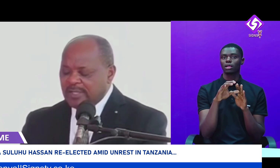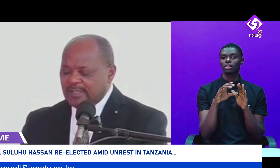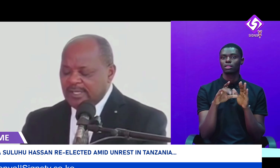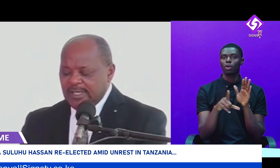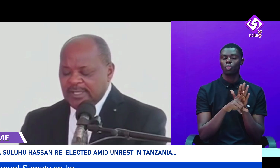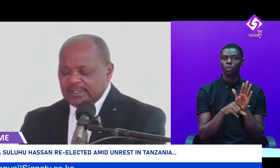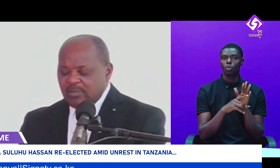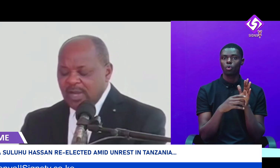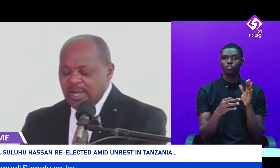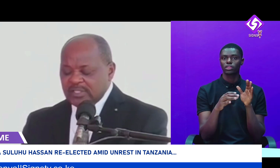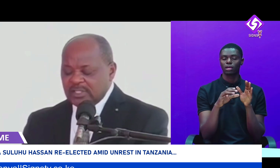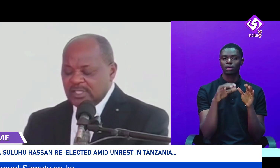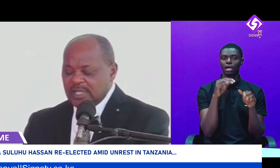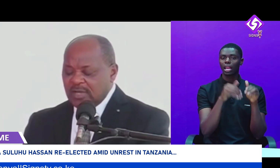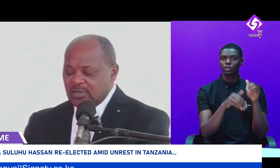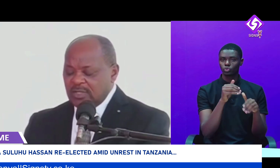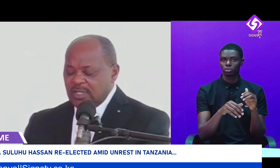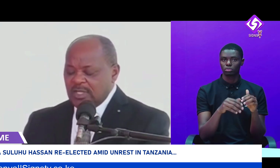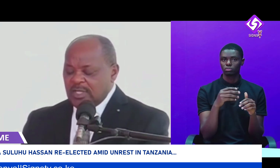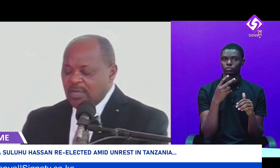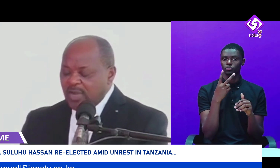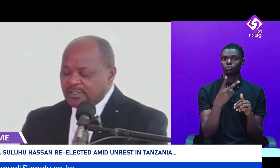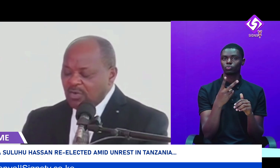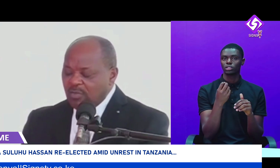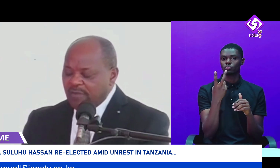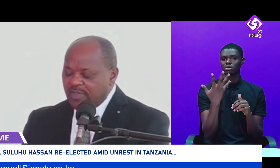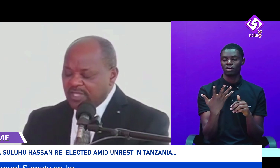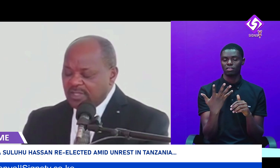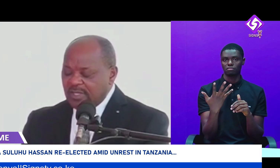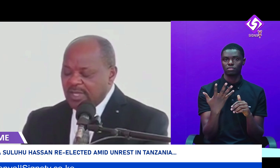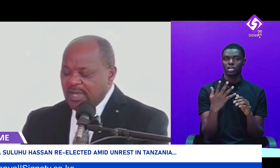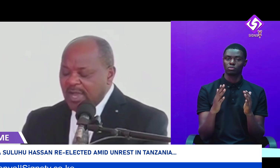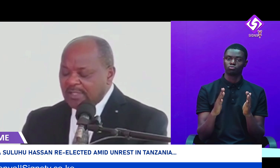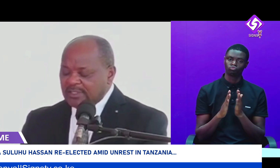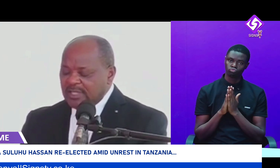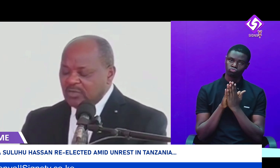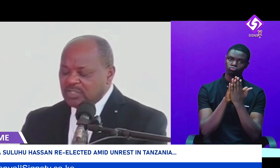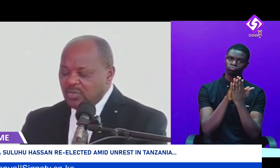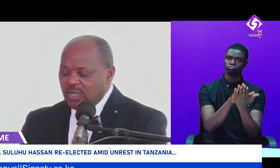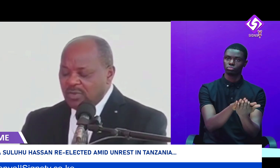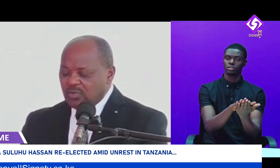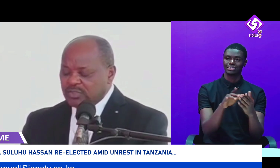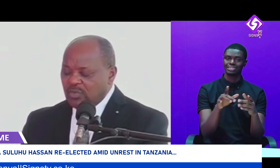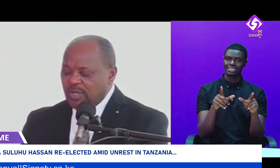madiwani za mwaka 2025 iweze kumkabidhi hati ya